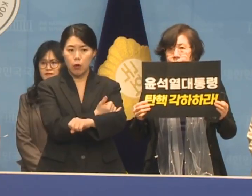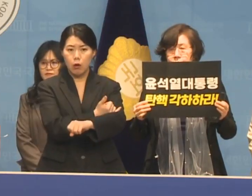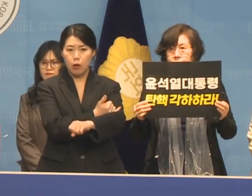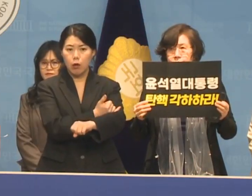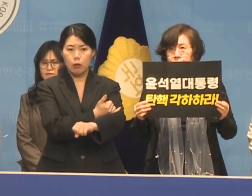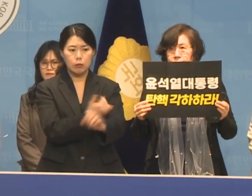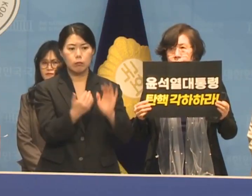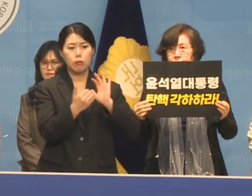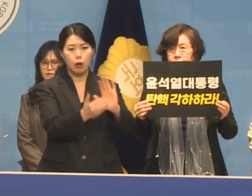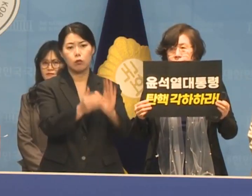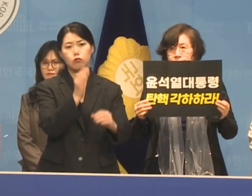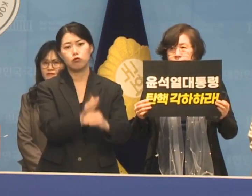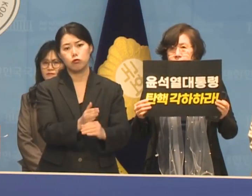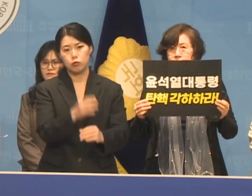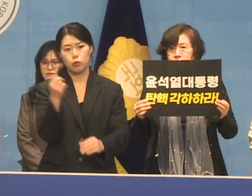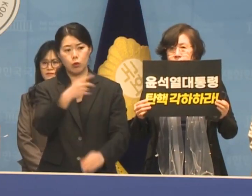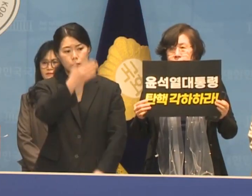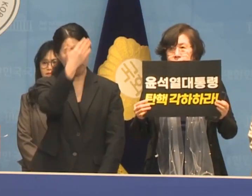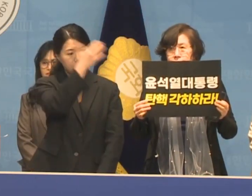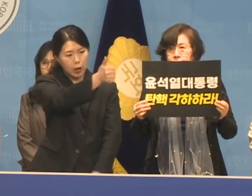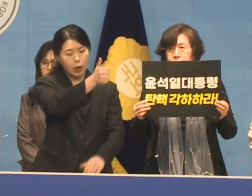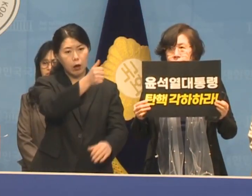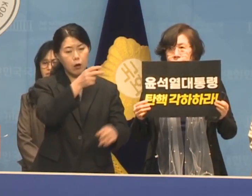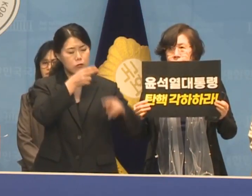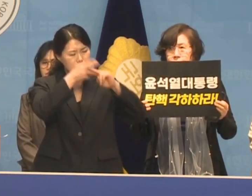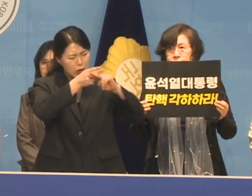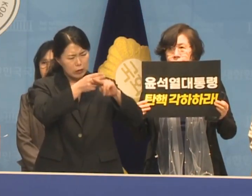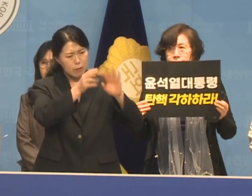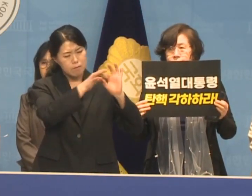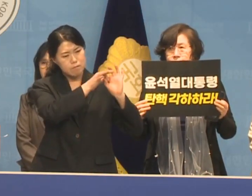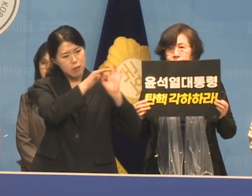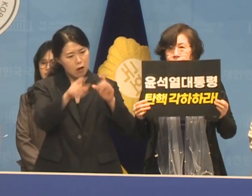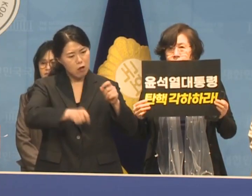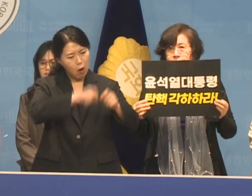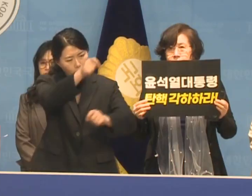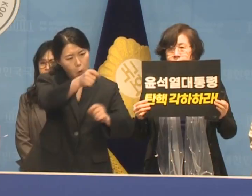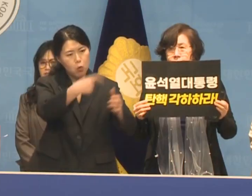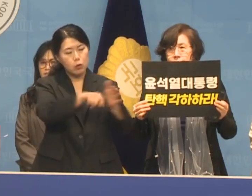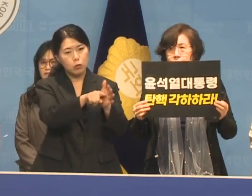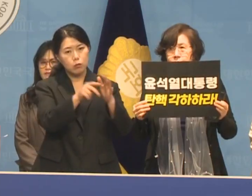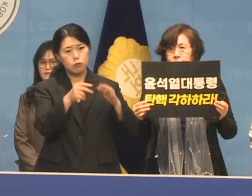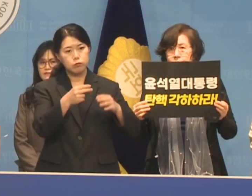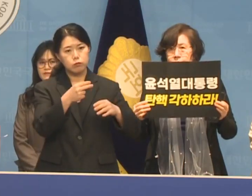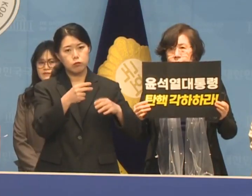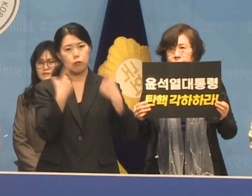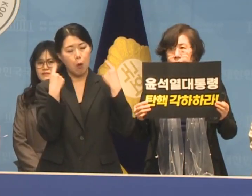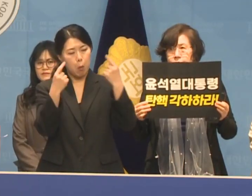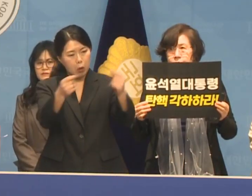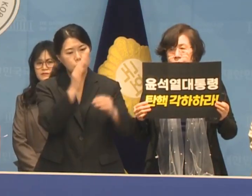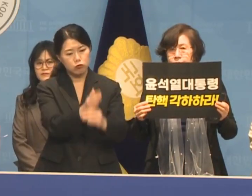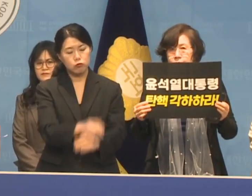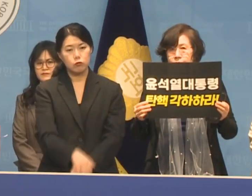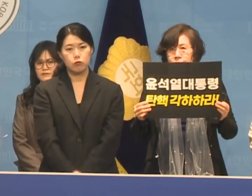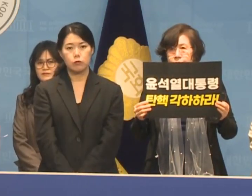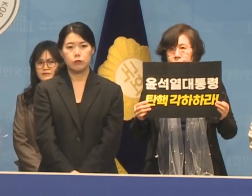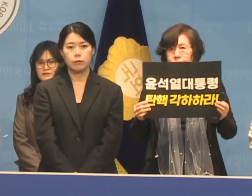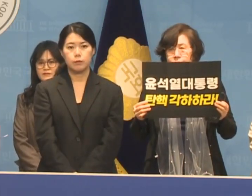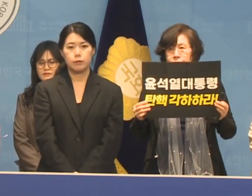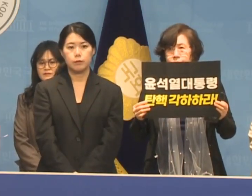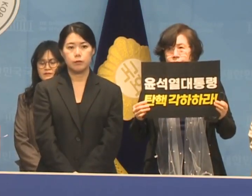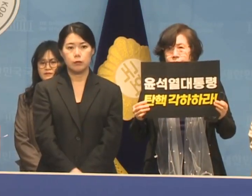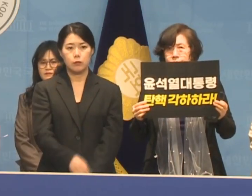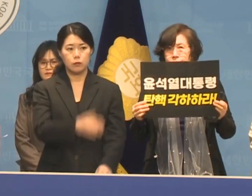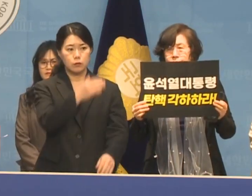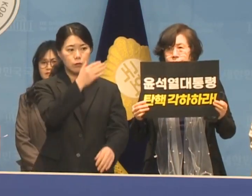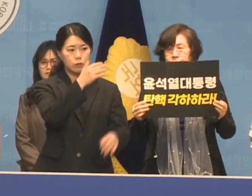길을 가로막고 김정은 독재 정권의 영구 보존을 위해서 노력하는 반민족 정당입니다.